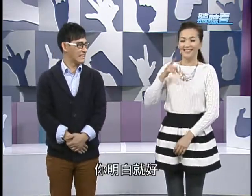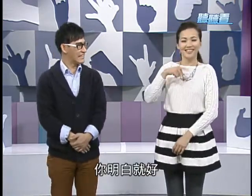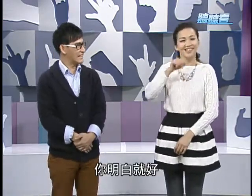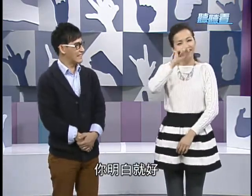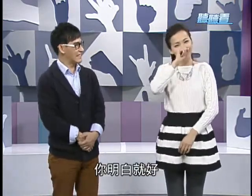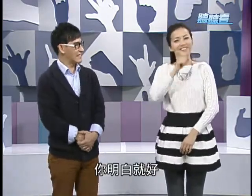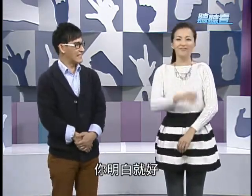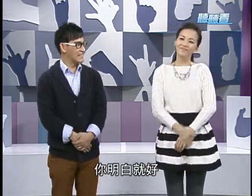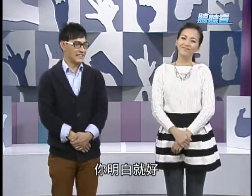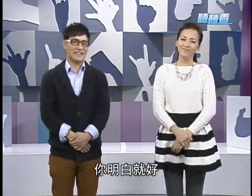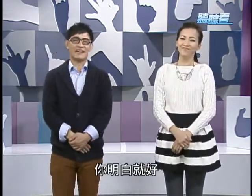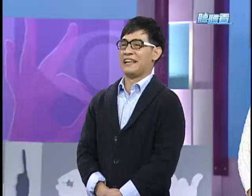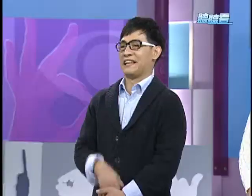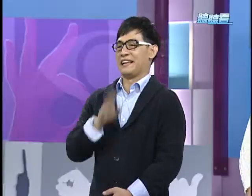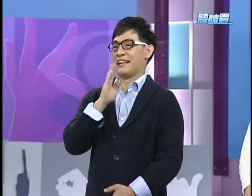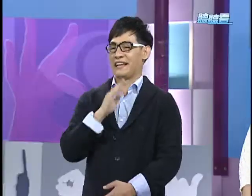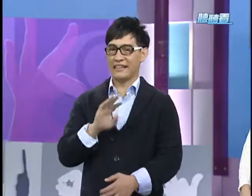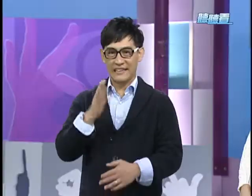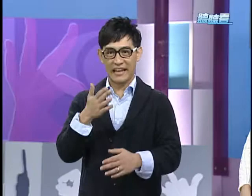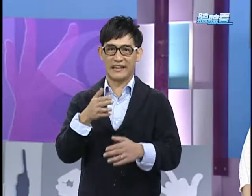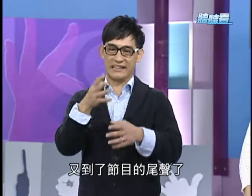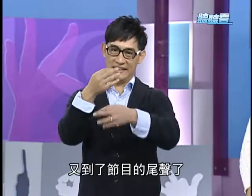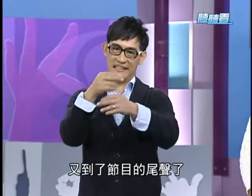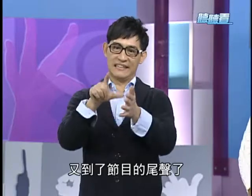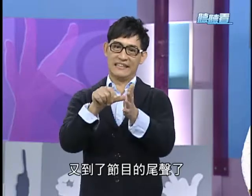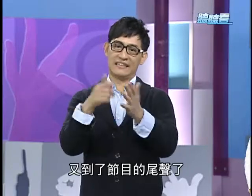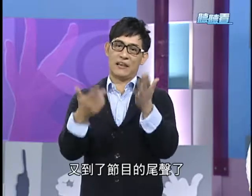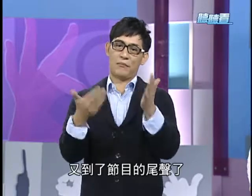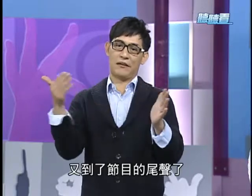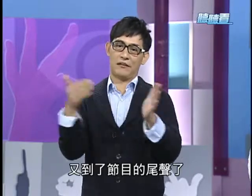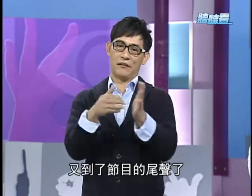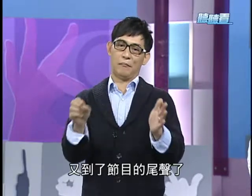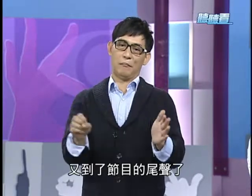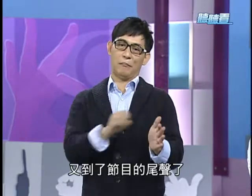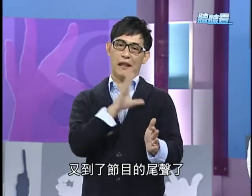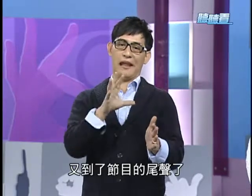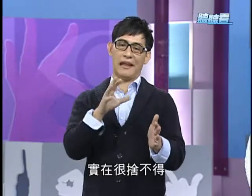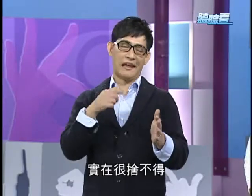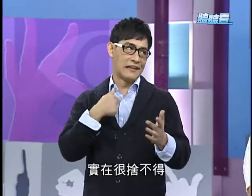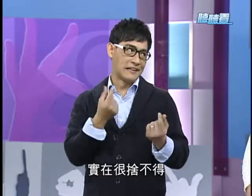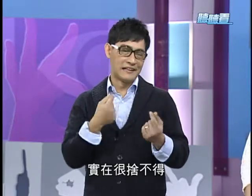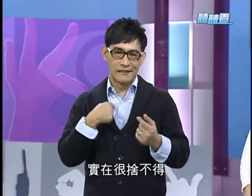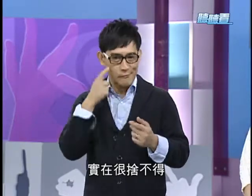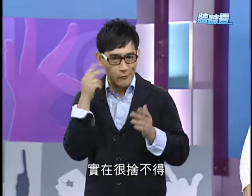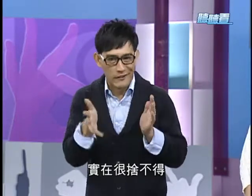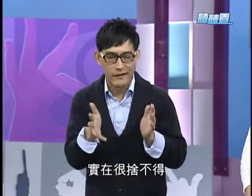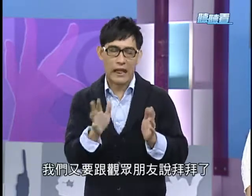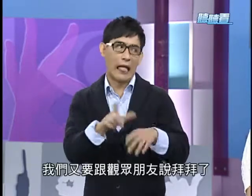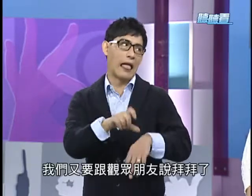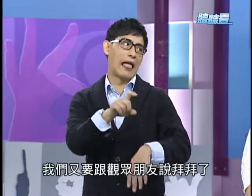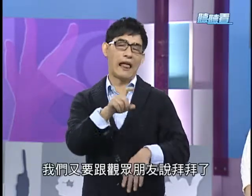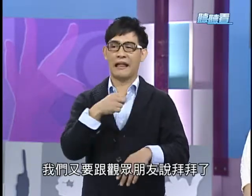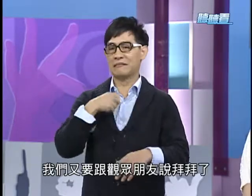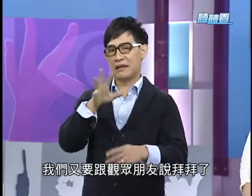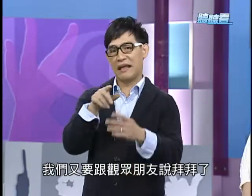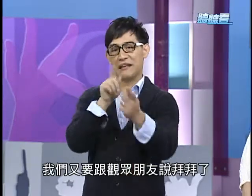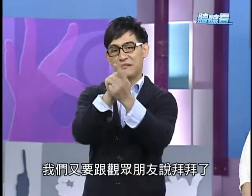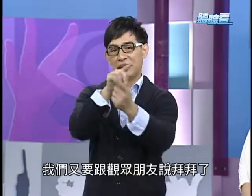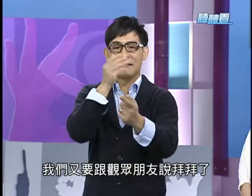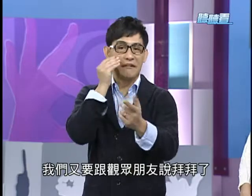白就好。 啊，又到了节目的尾声了，实在很舍不得，我们又要跟观众朋友说